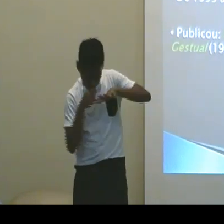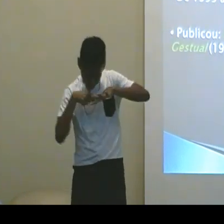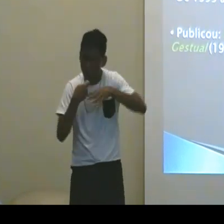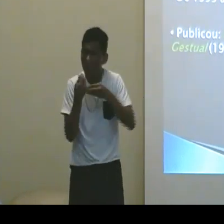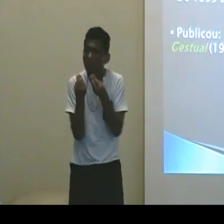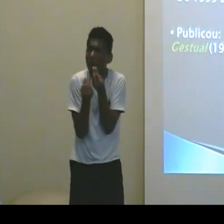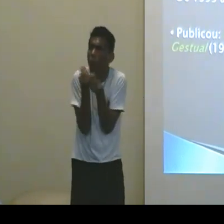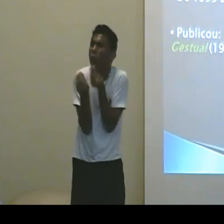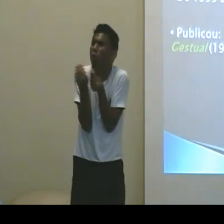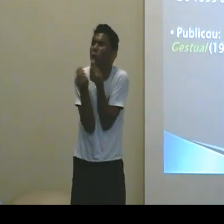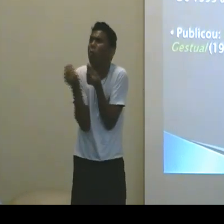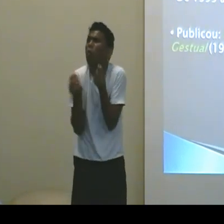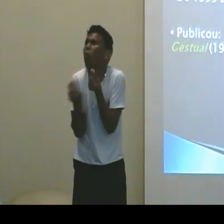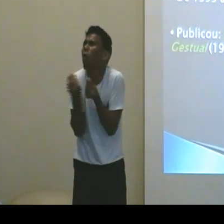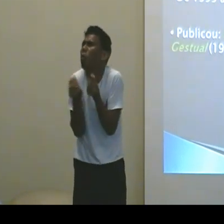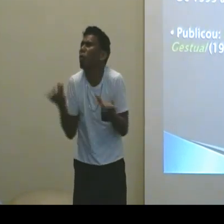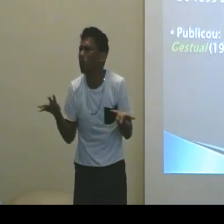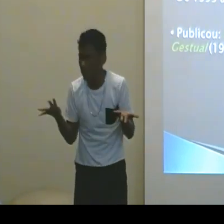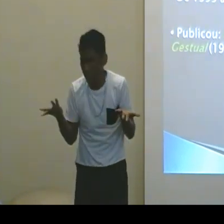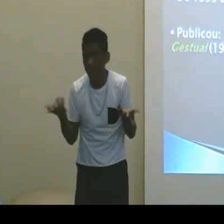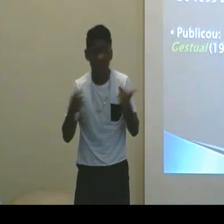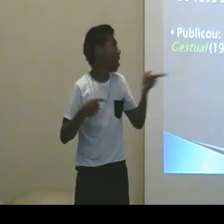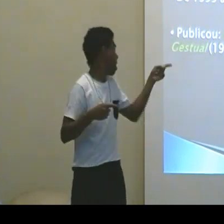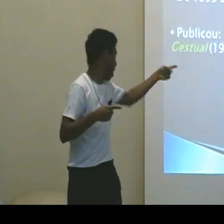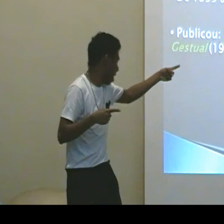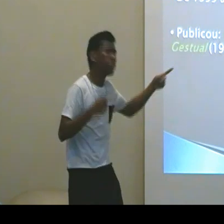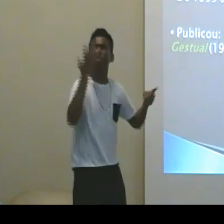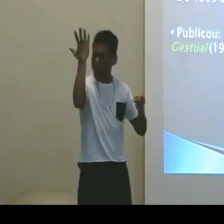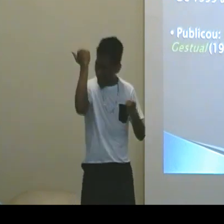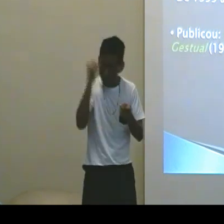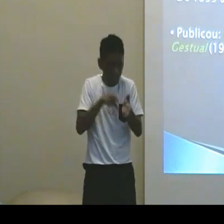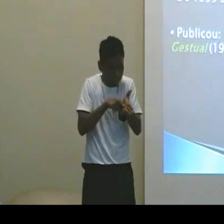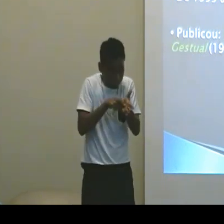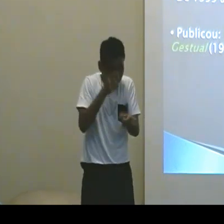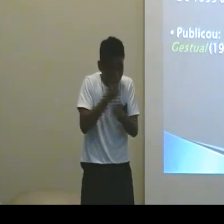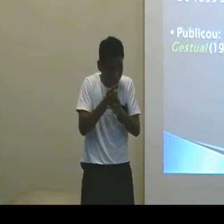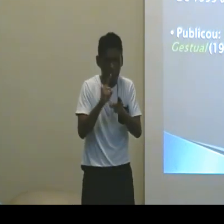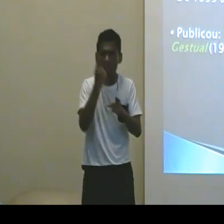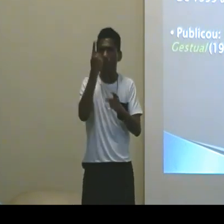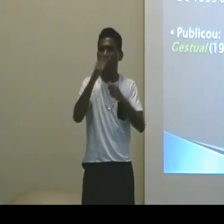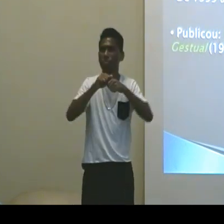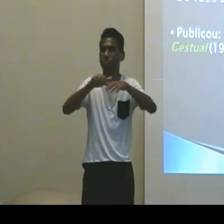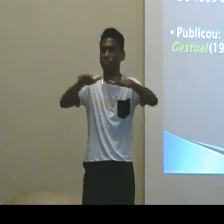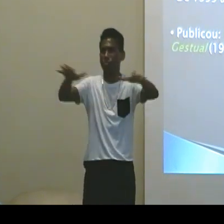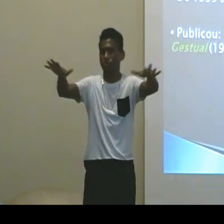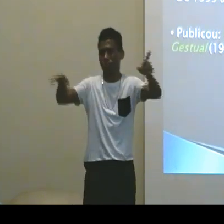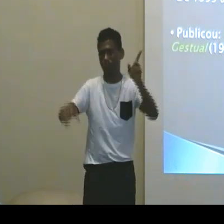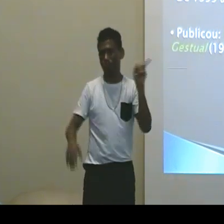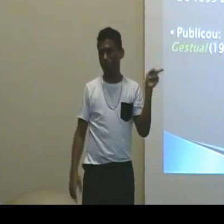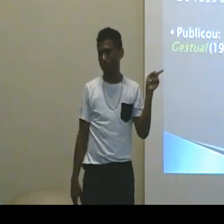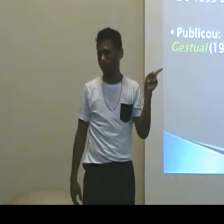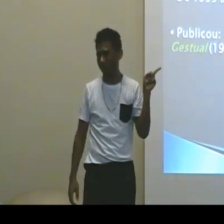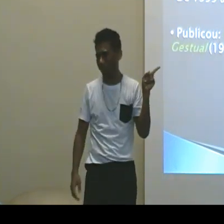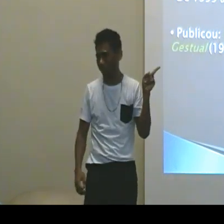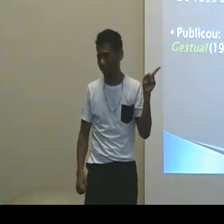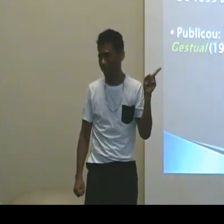né? Uma língua gestual, visual. Como isso acontece? Essa era a curiosidade dele. E ele foi pesquisar e